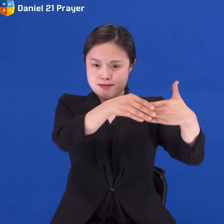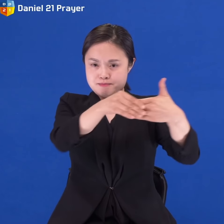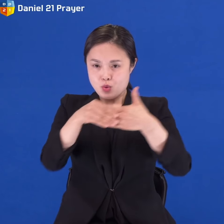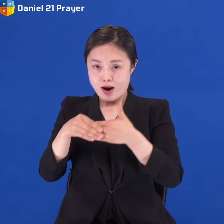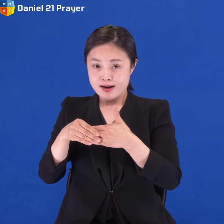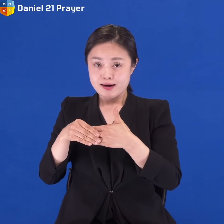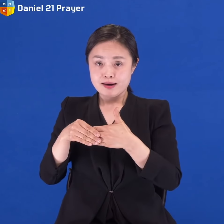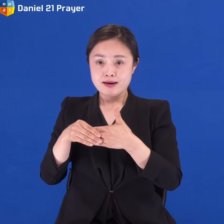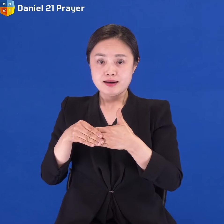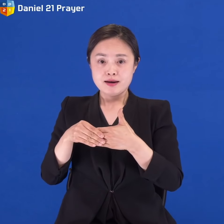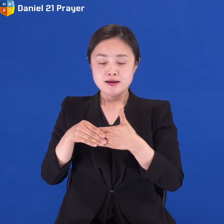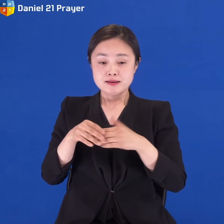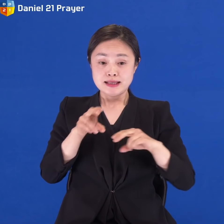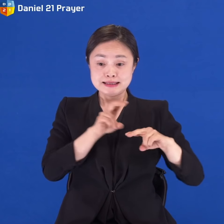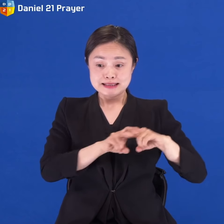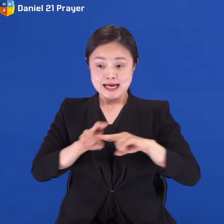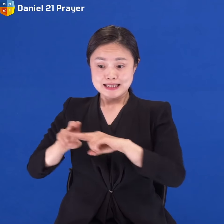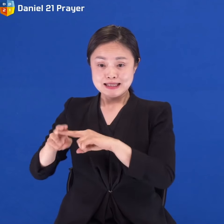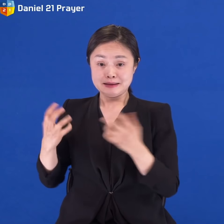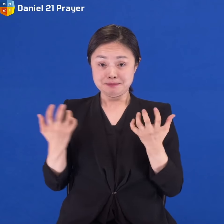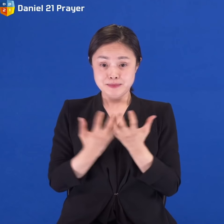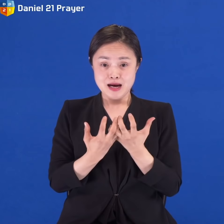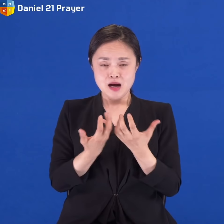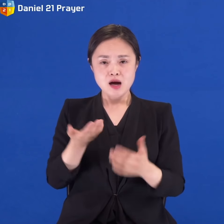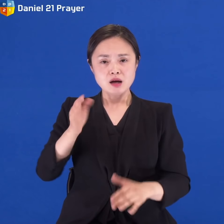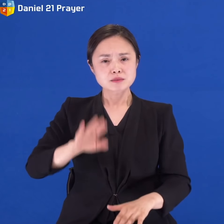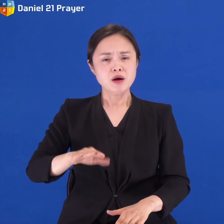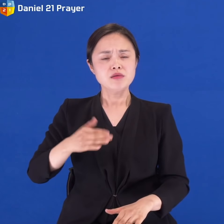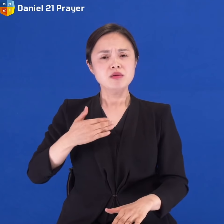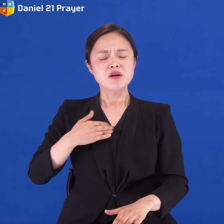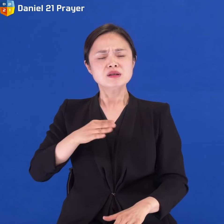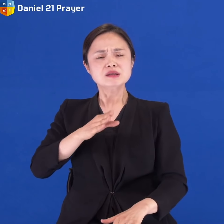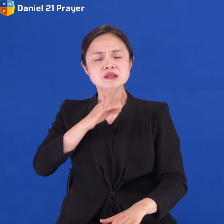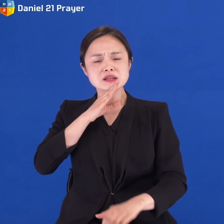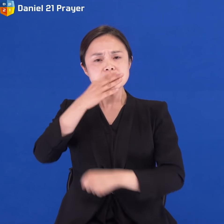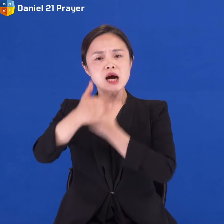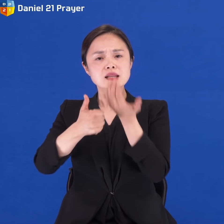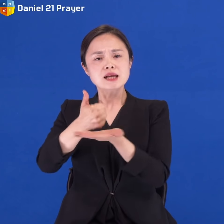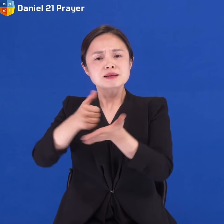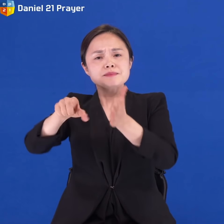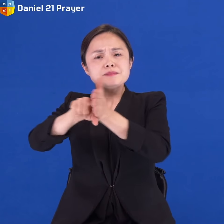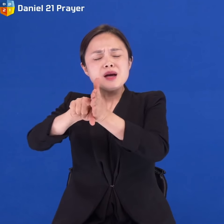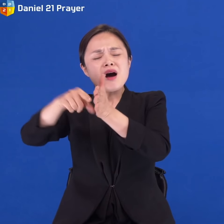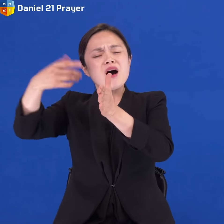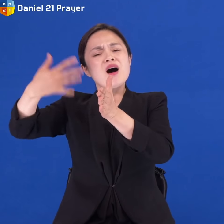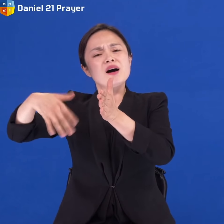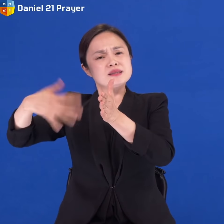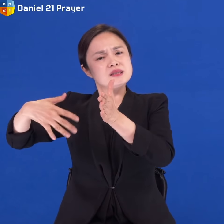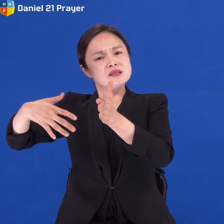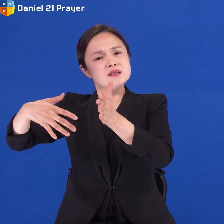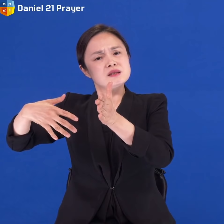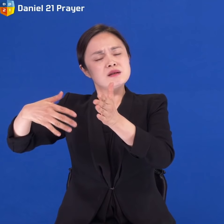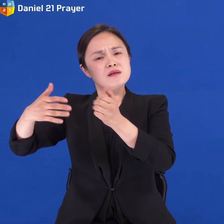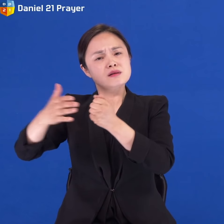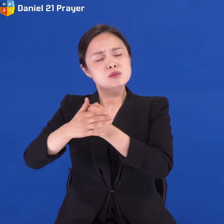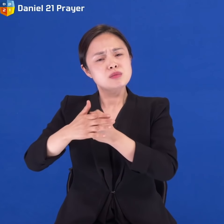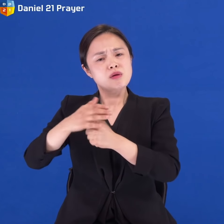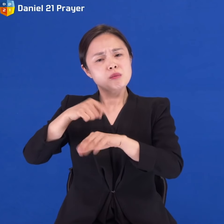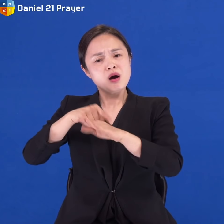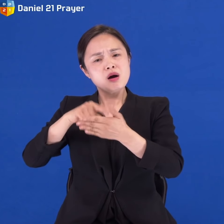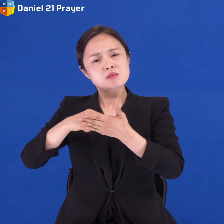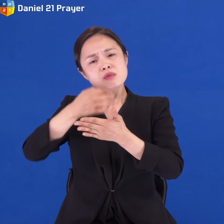저는 그 자리를 지키는 게 어려웠습니다. 전도한 그 아리따운 아가씨가